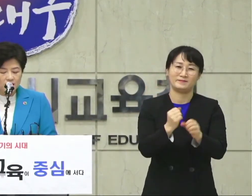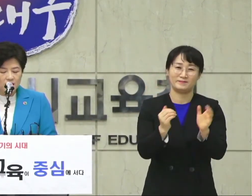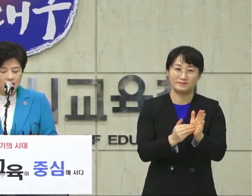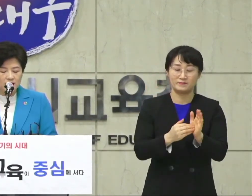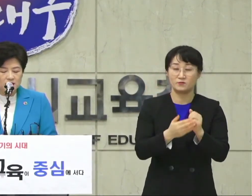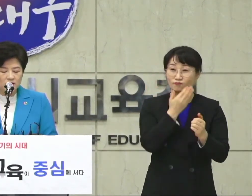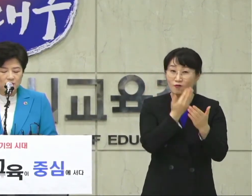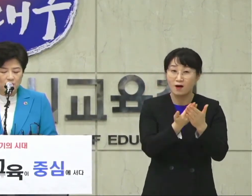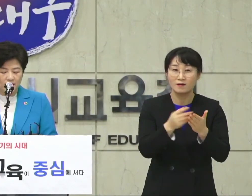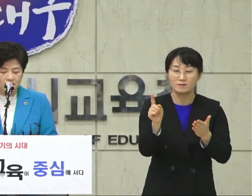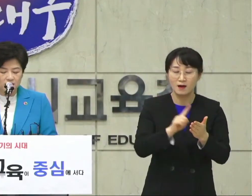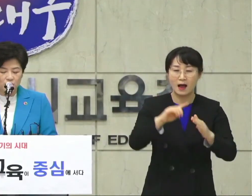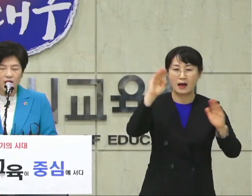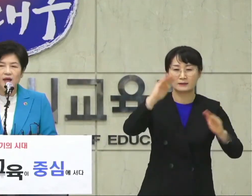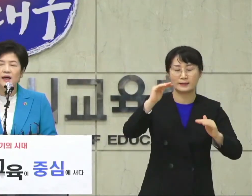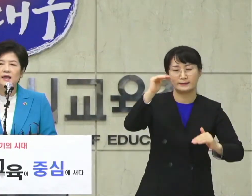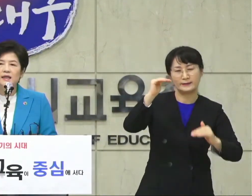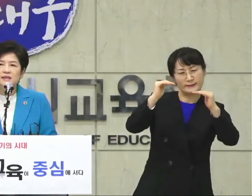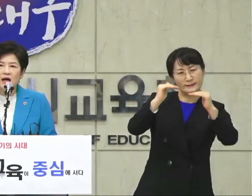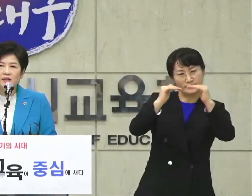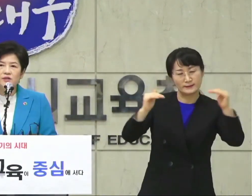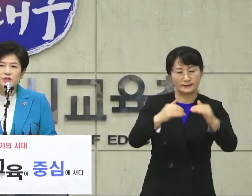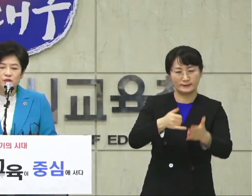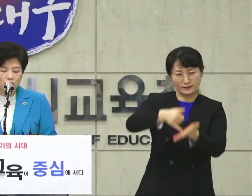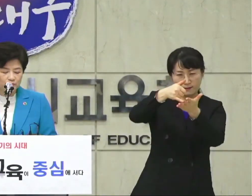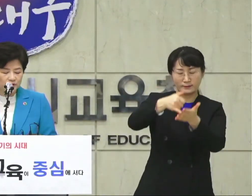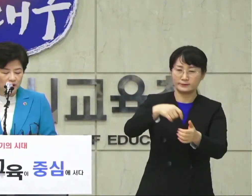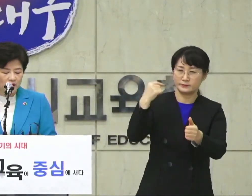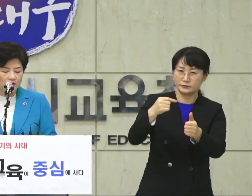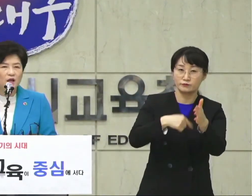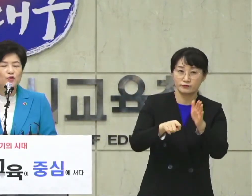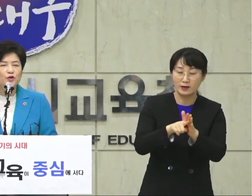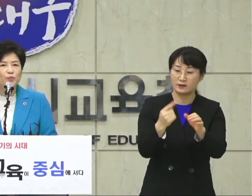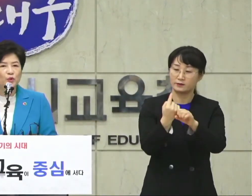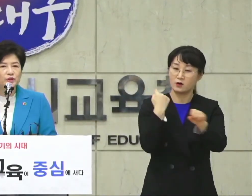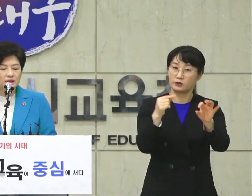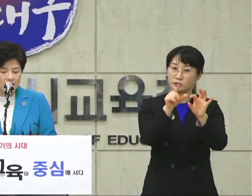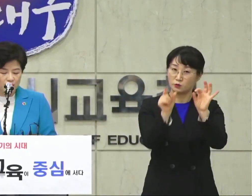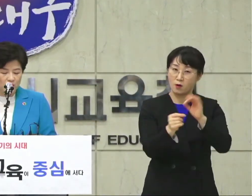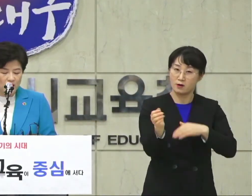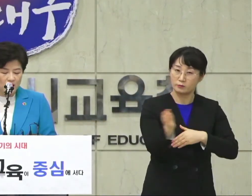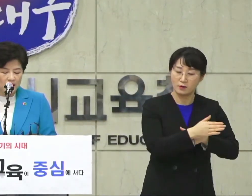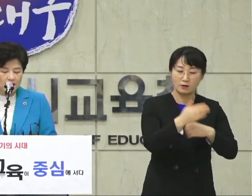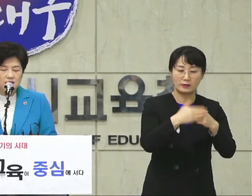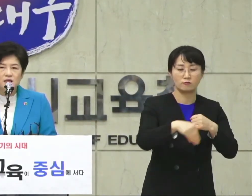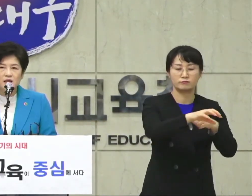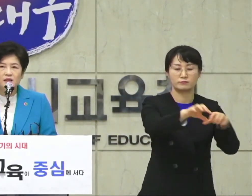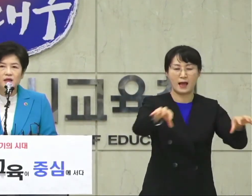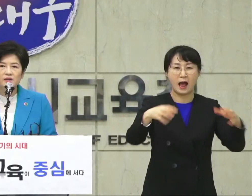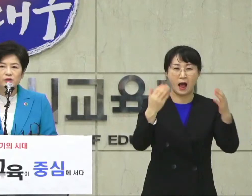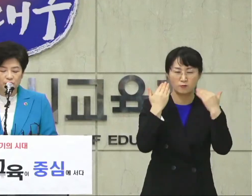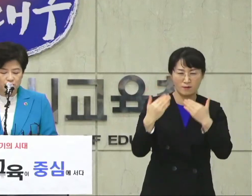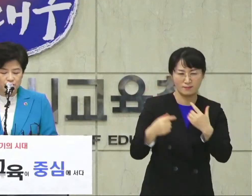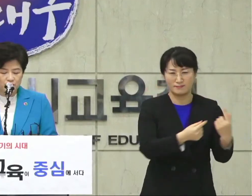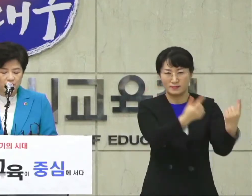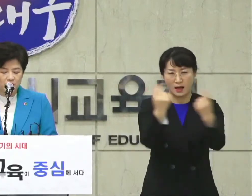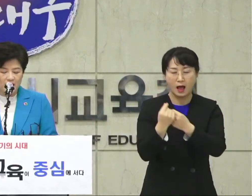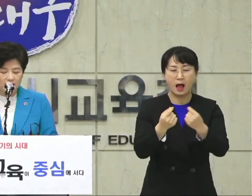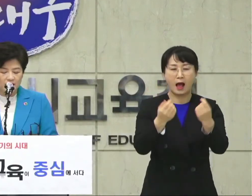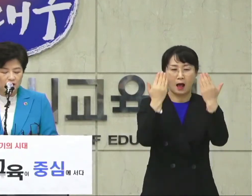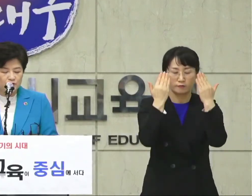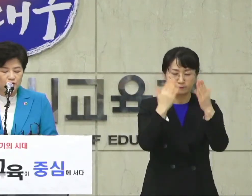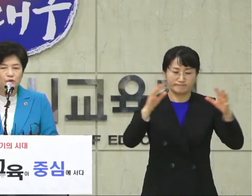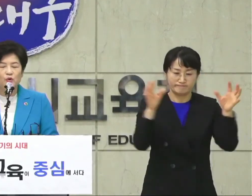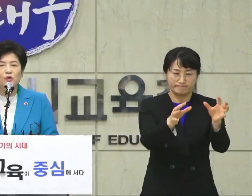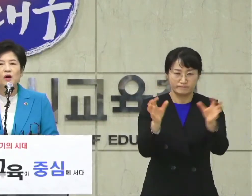학생들의 학력과 인성 방역을 위해 작년 10월부터 대구의 모든 학교가 최대한 등교